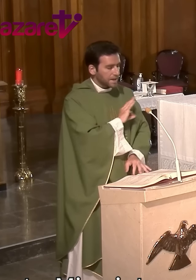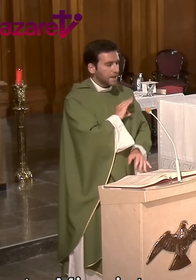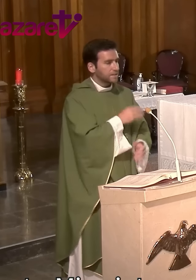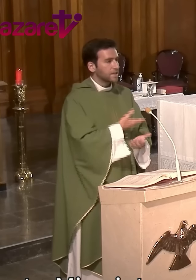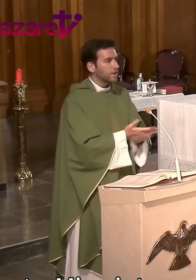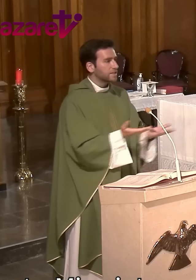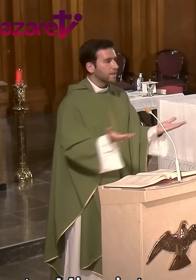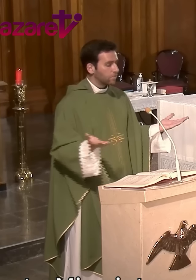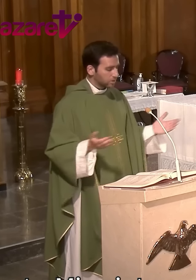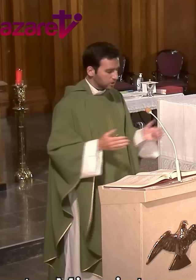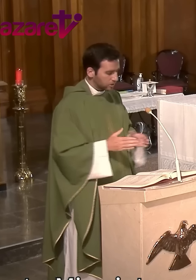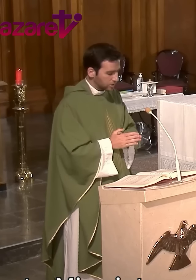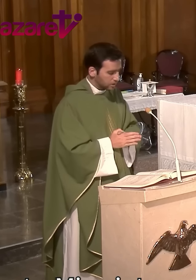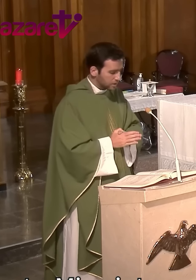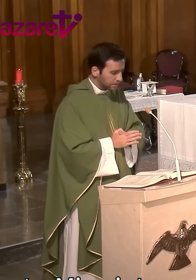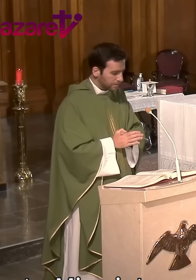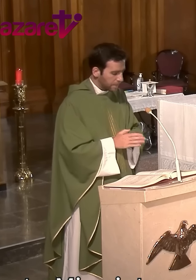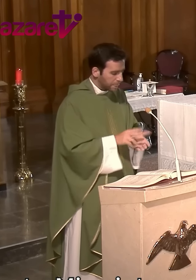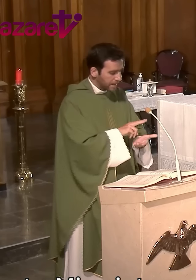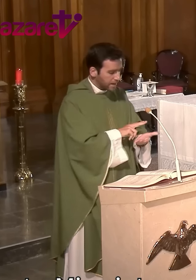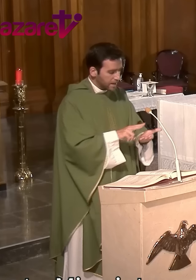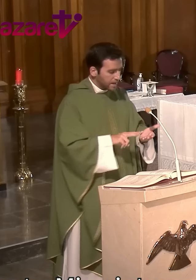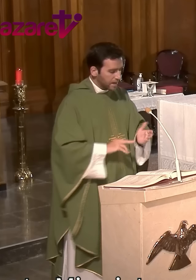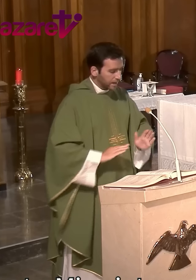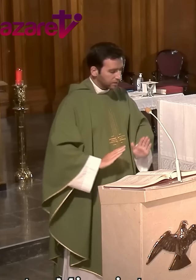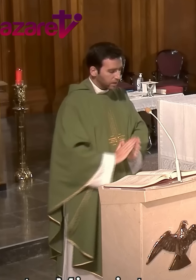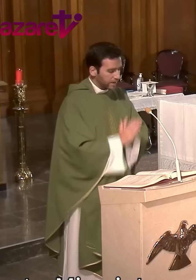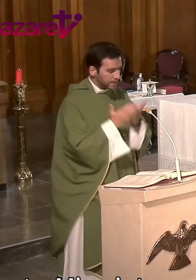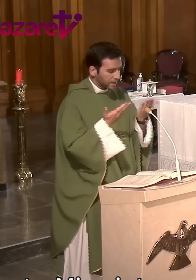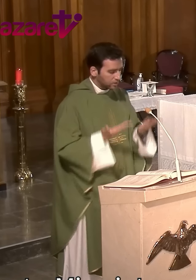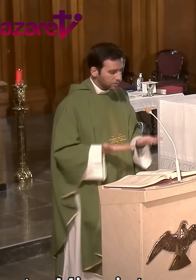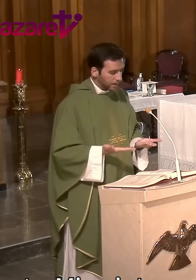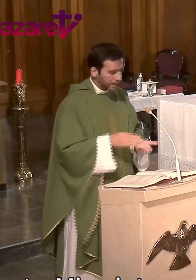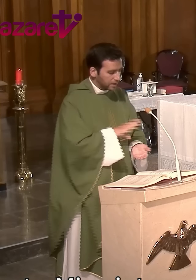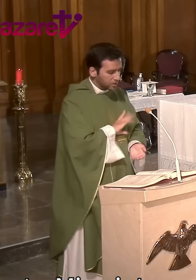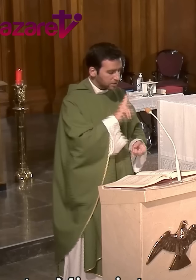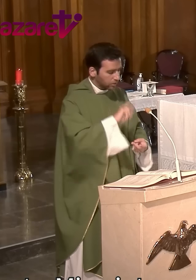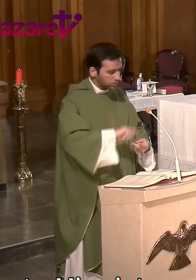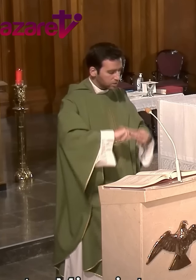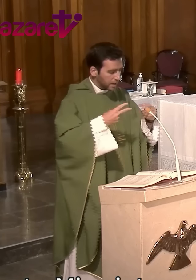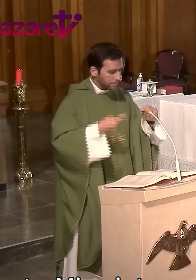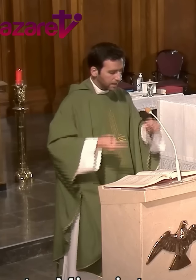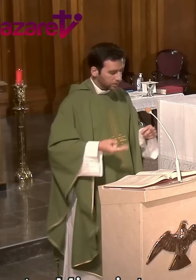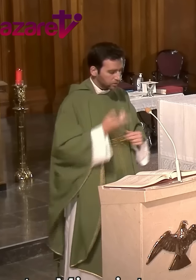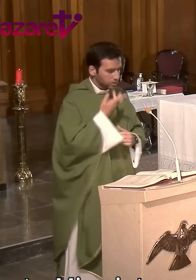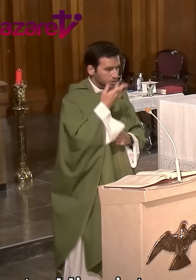El Señor esté con vosotros. Lectura del Santo Evangelio según San Marcos.